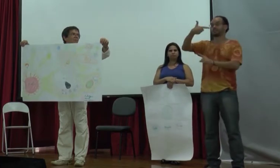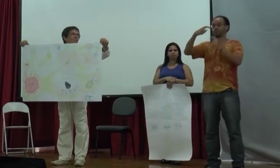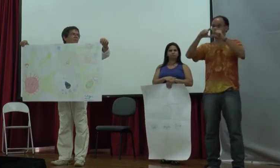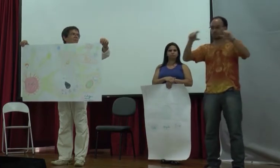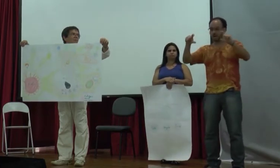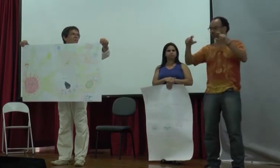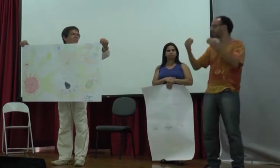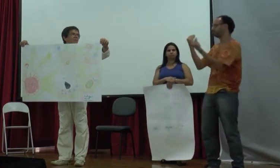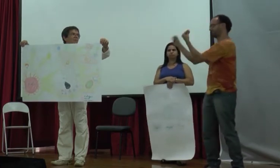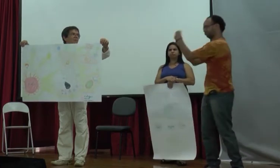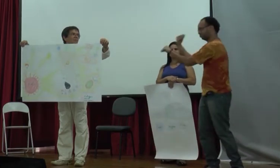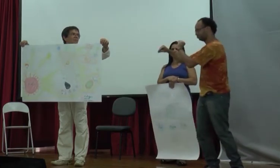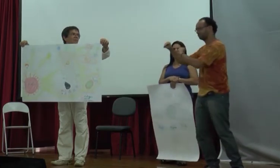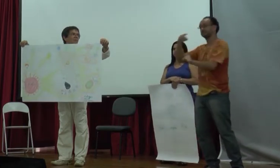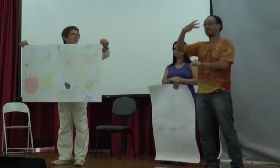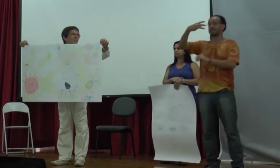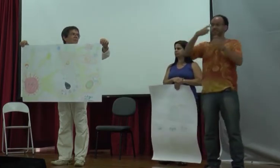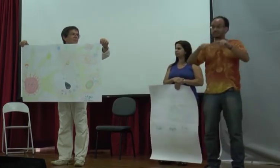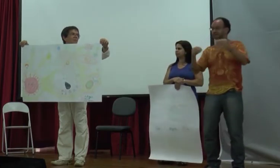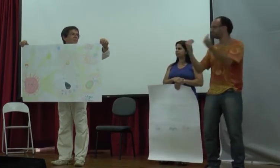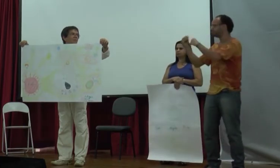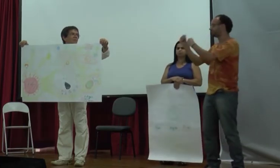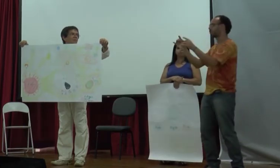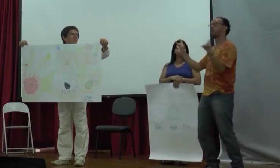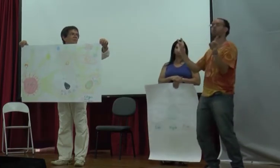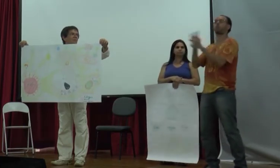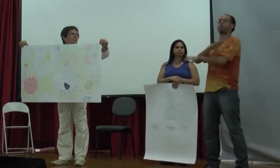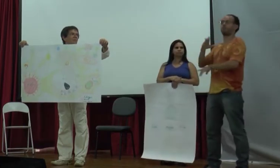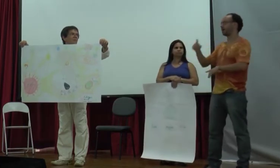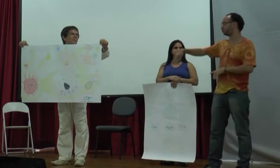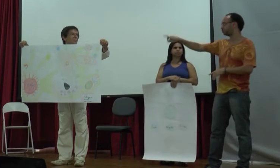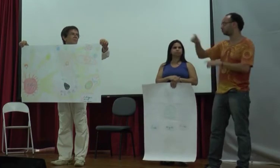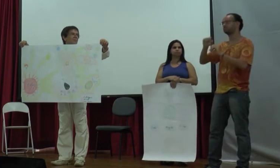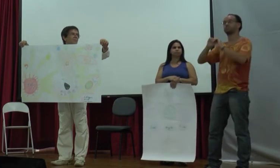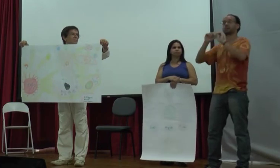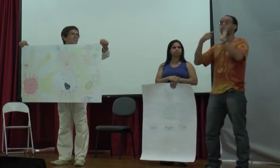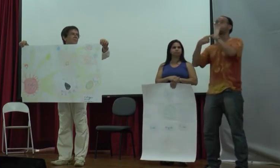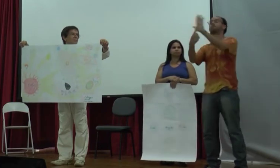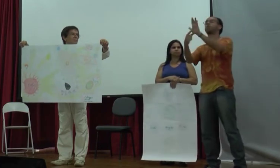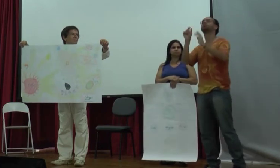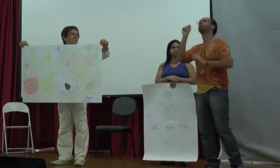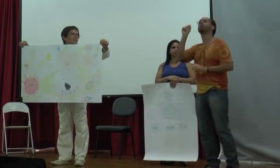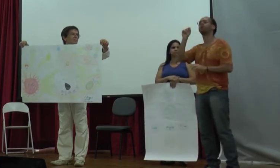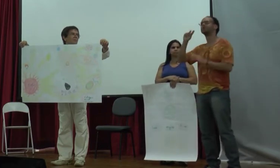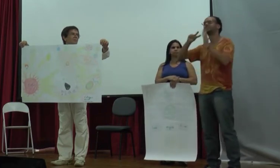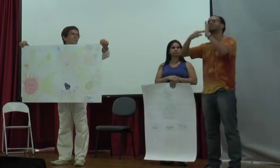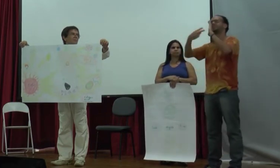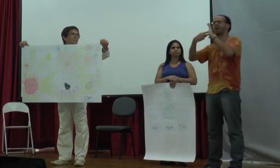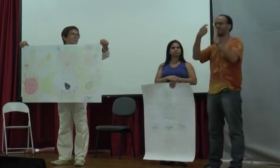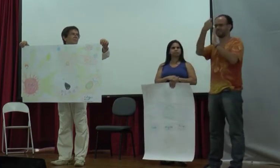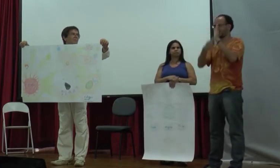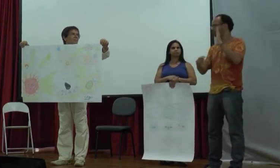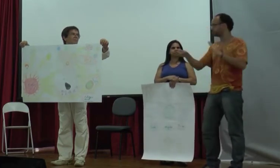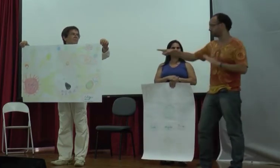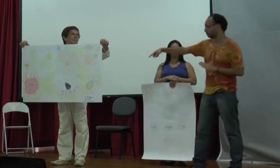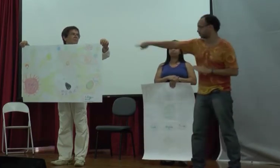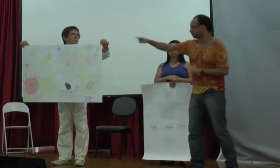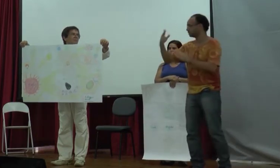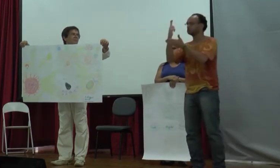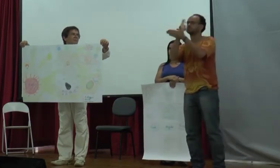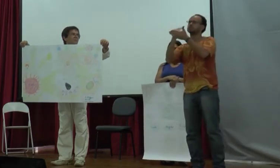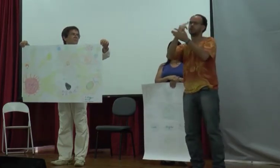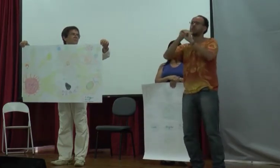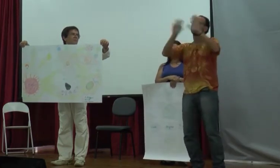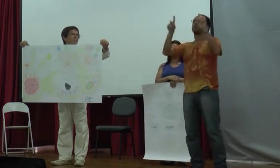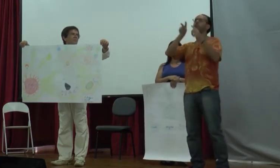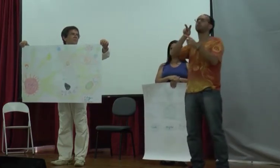que a gente leu, nós fomos juntando e chegou essa conclusão visual. O que significa